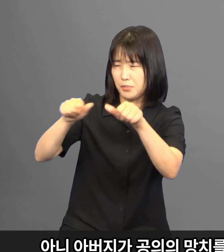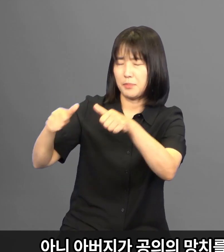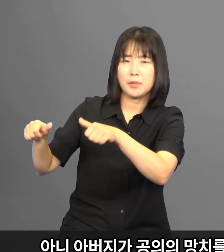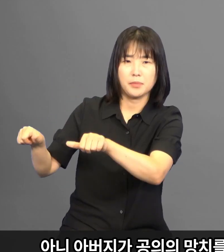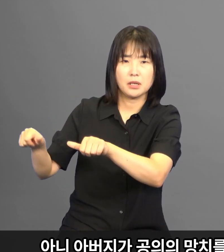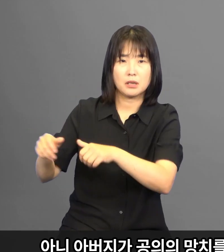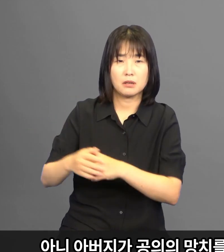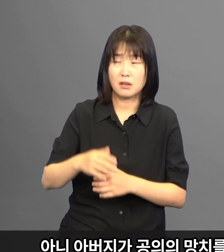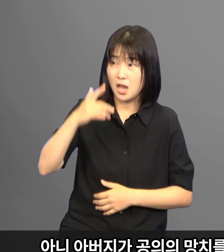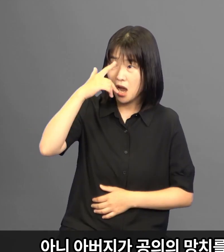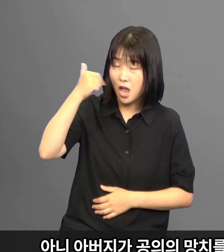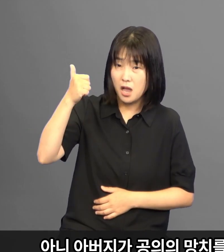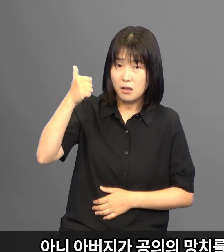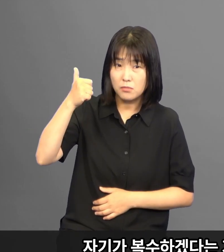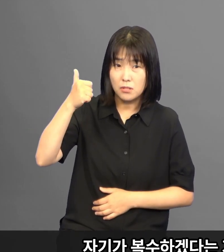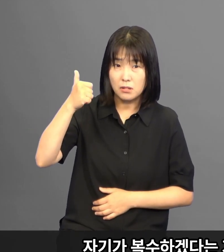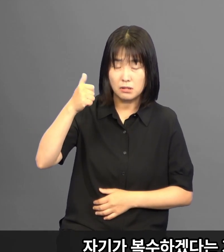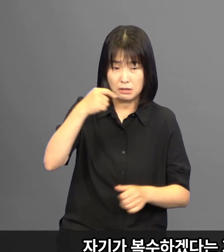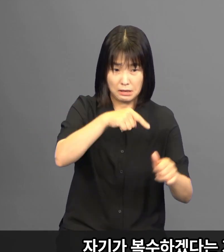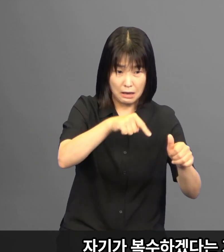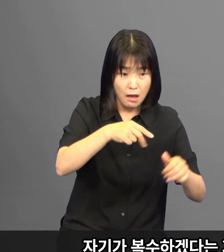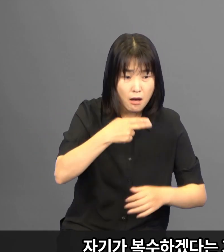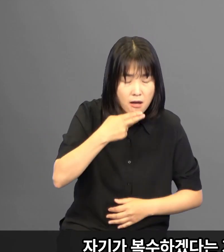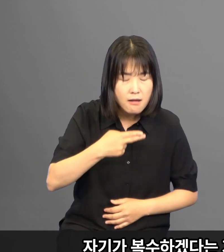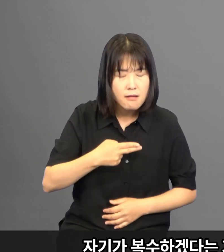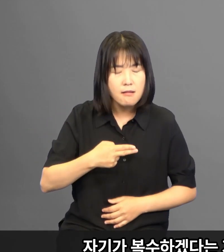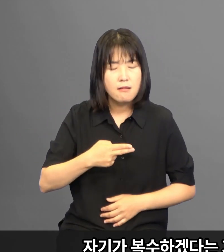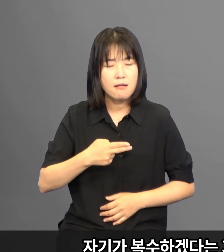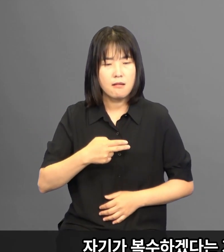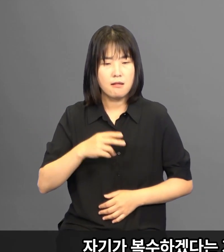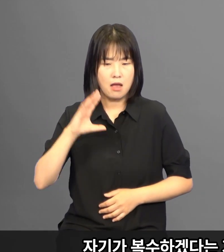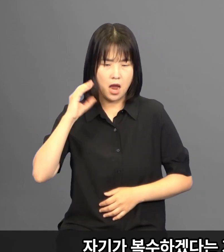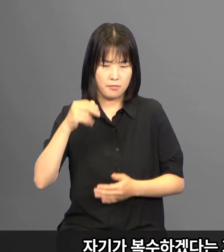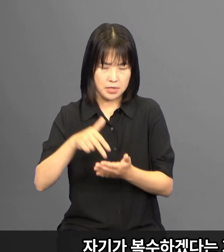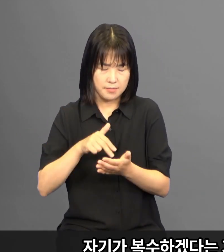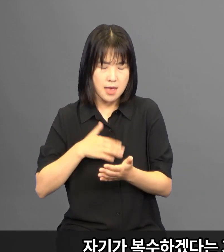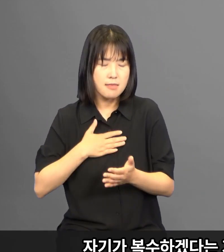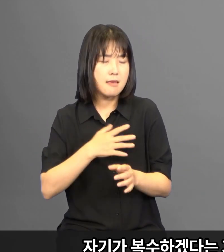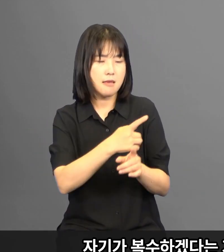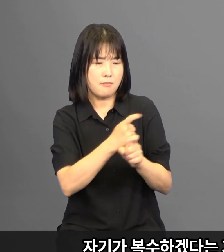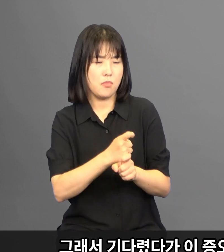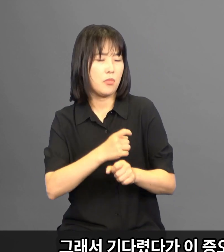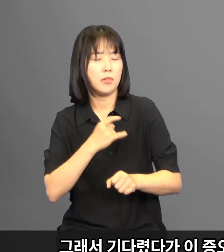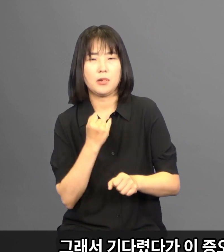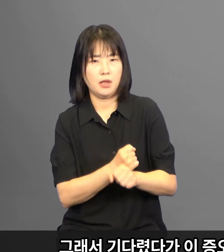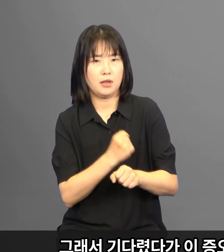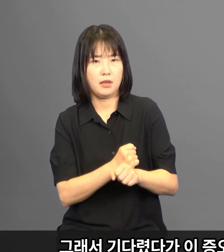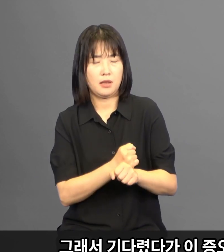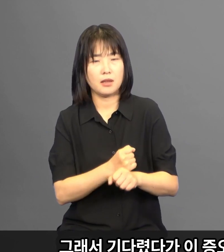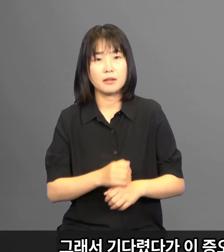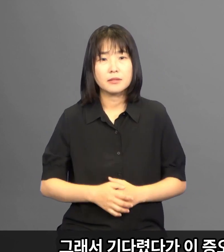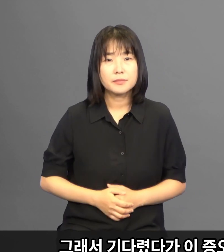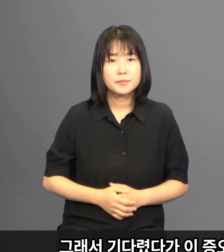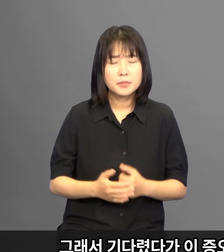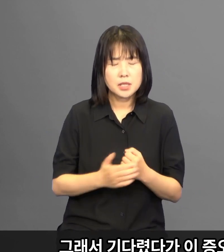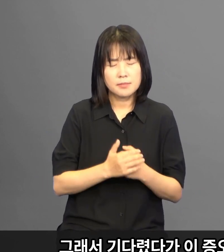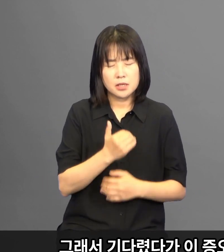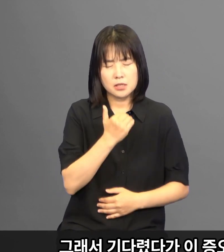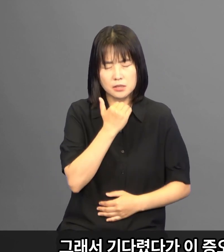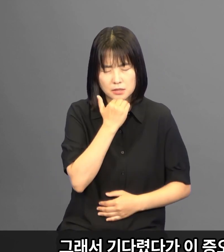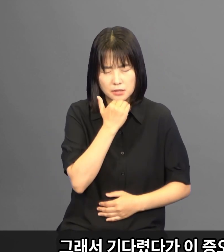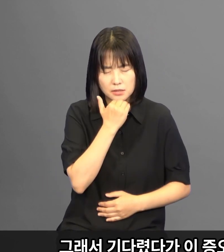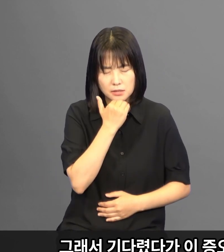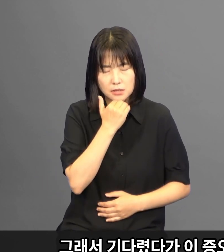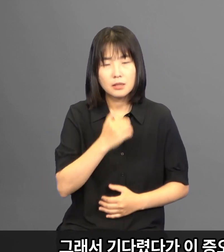들지 않자 자기가 들겠다는 거예요. 자기가 복수하겠다는 거예요. 그렇게 나서게 됩니다. 그래서 기다렸다가